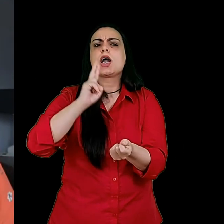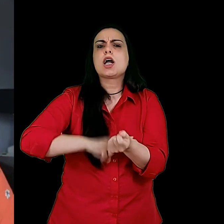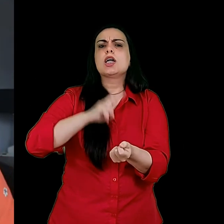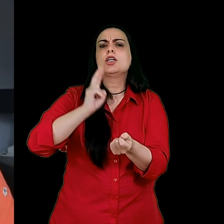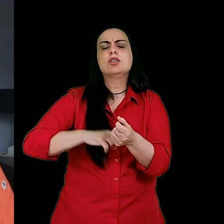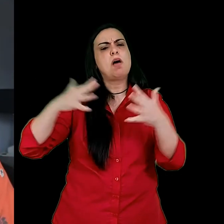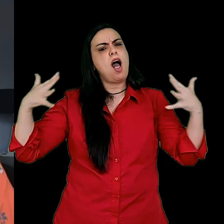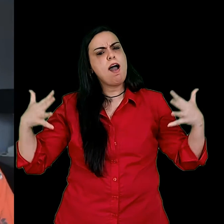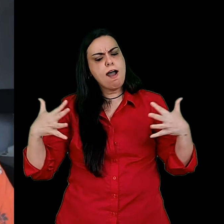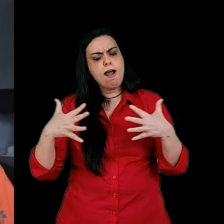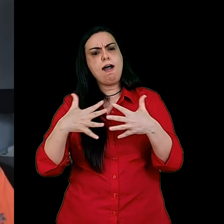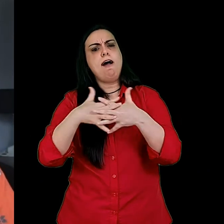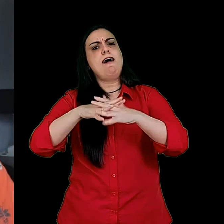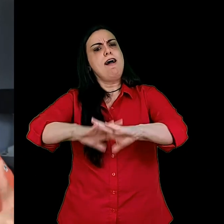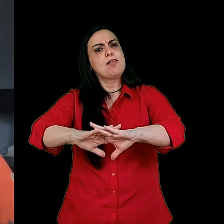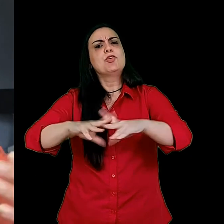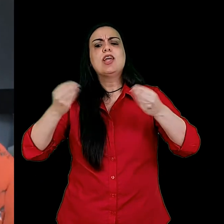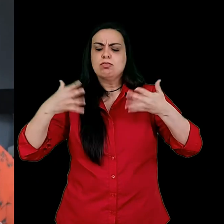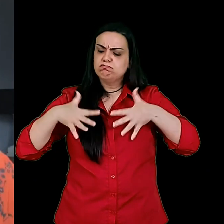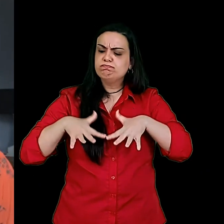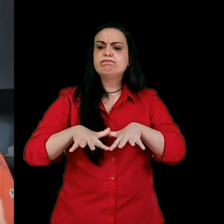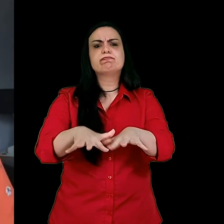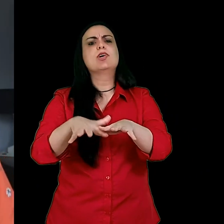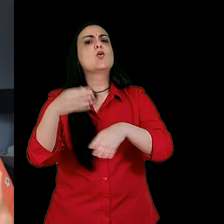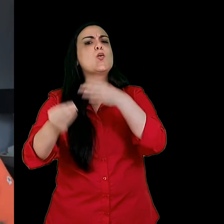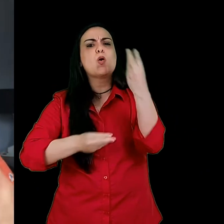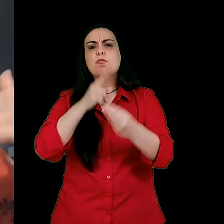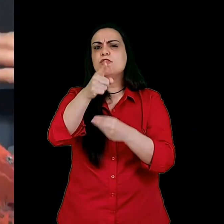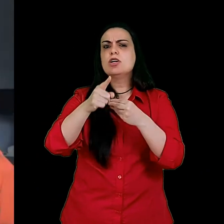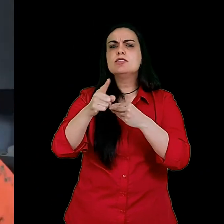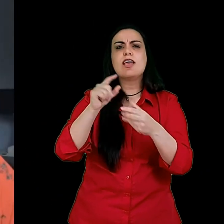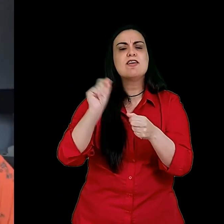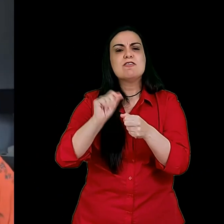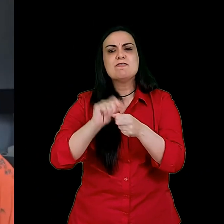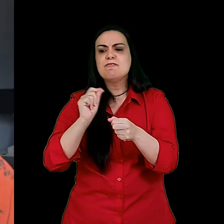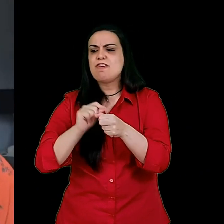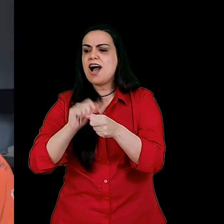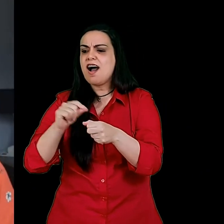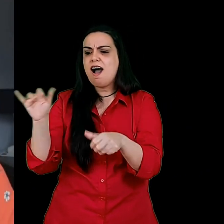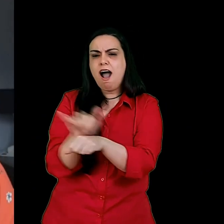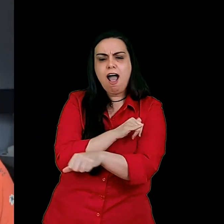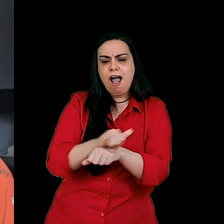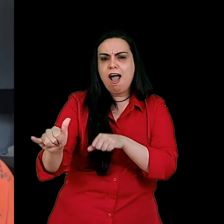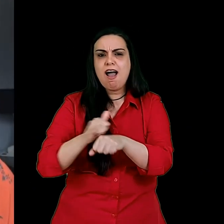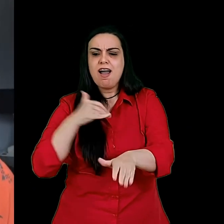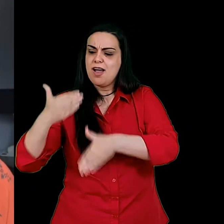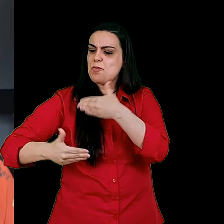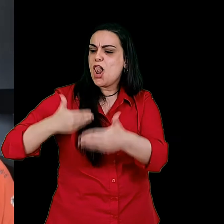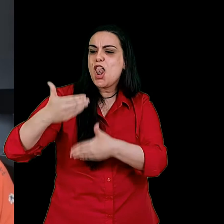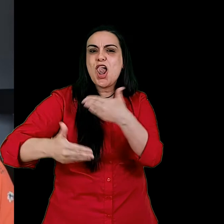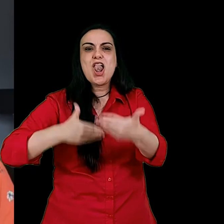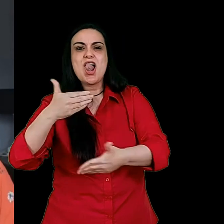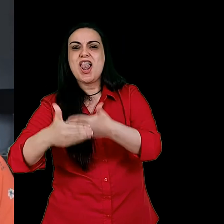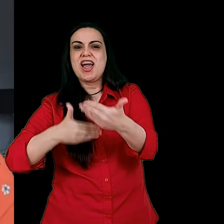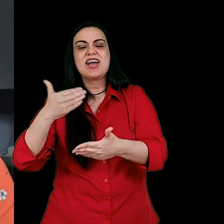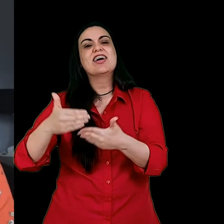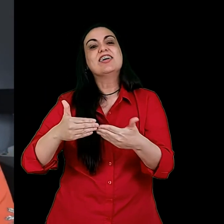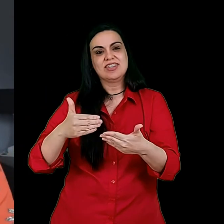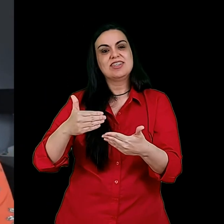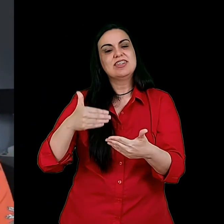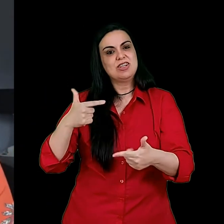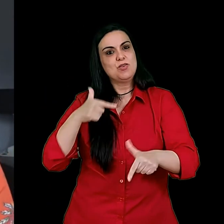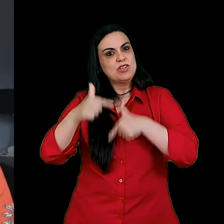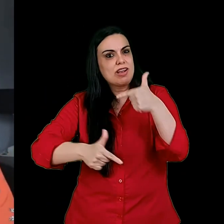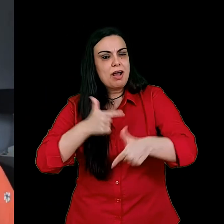da chamada? Aquilo que você faz dentro da chamada, a desenvoltura que ocorre dentro da chamada, né? E a gente vai